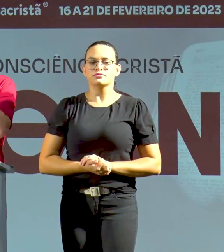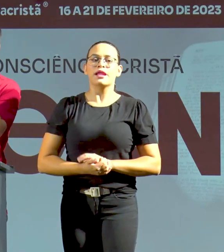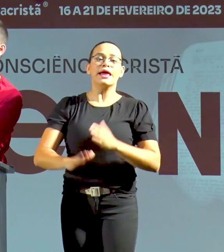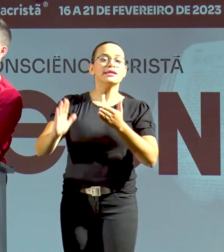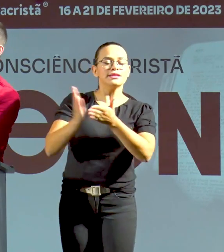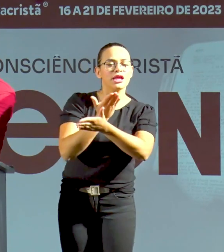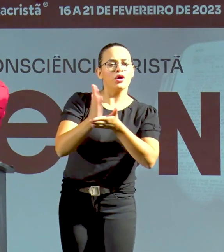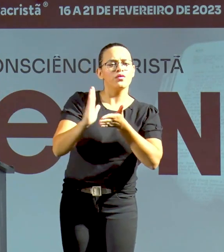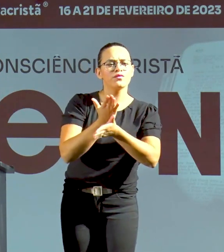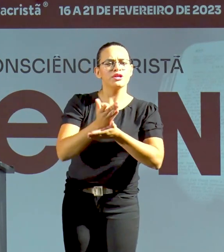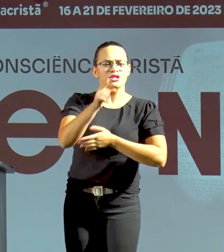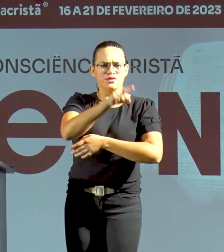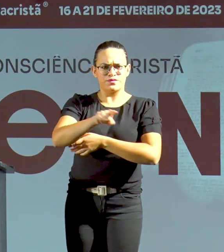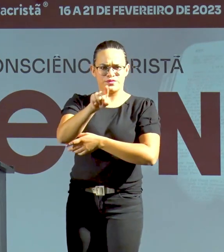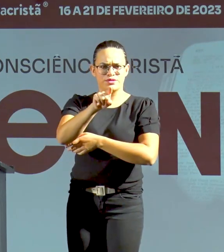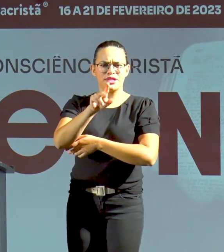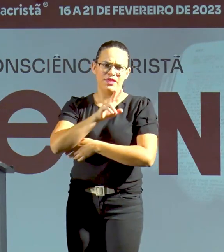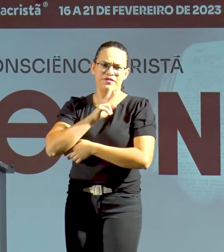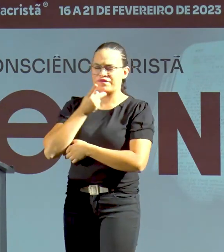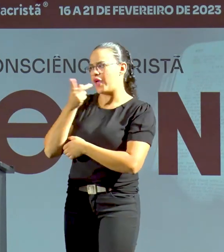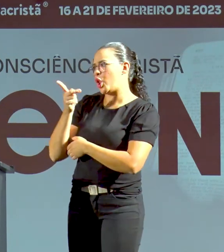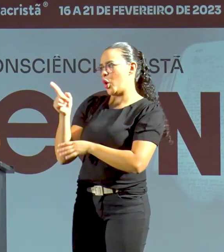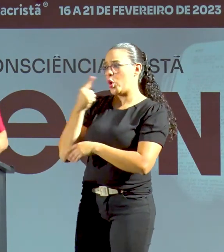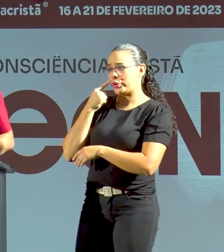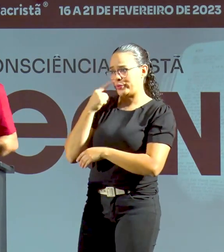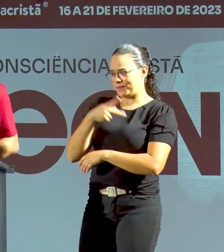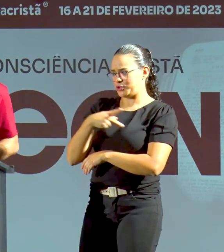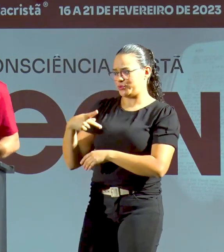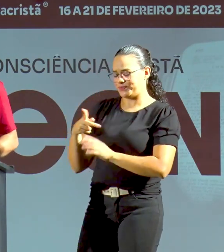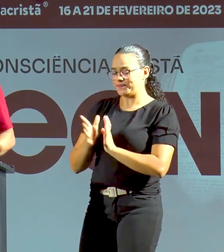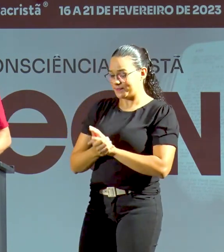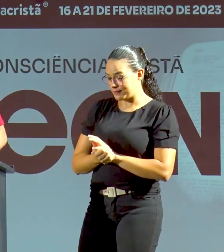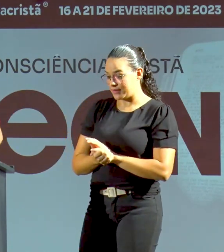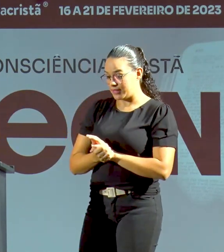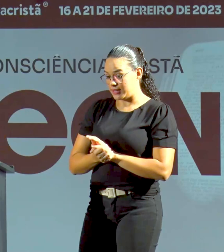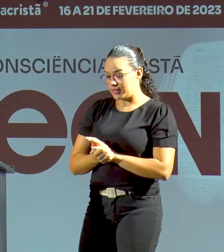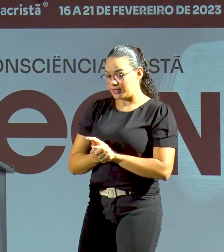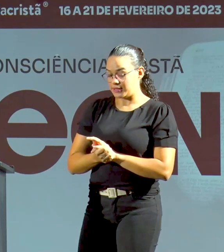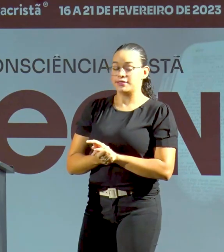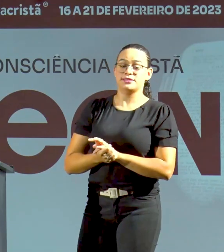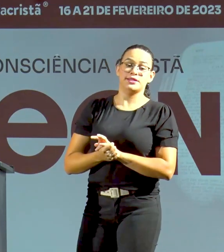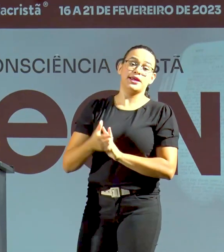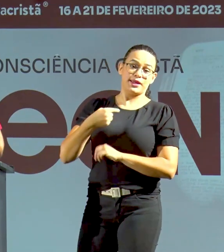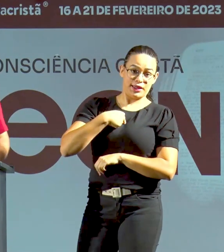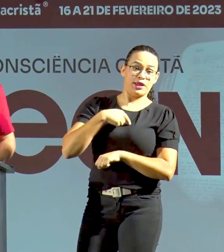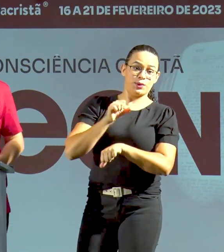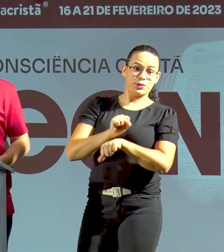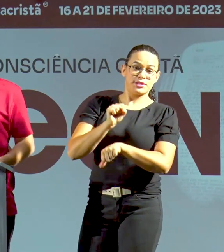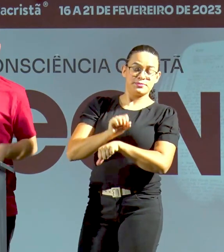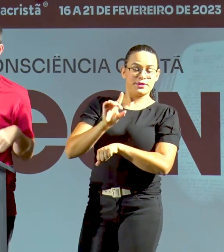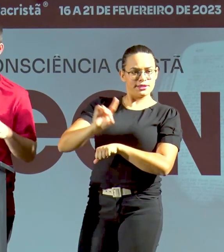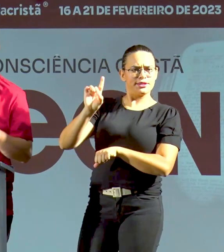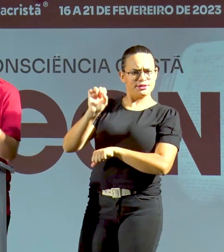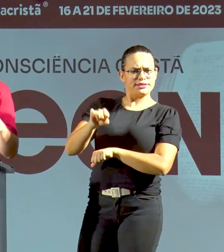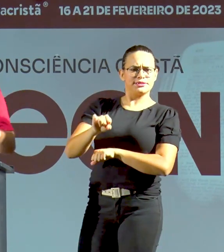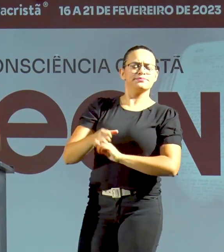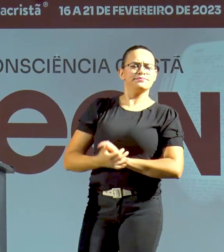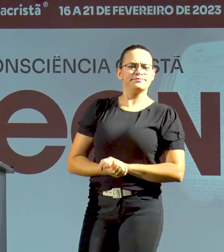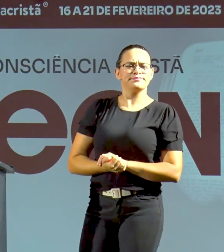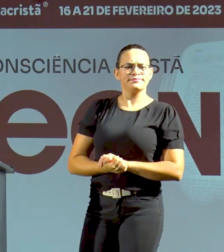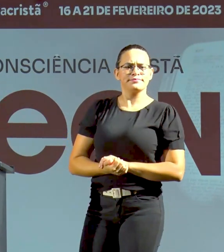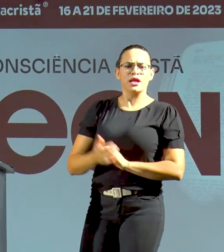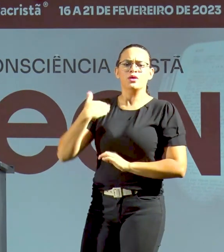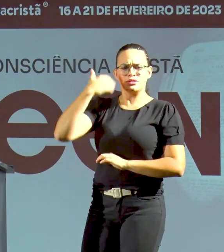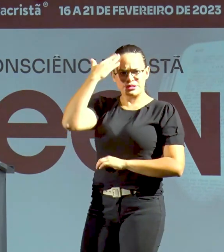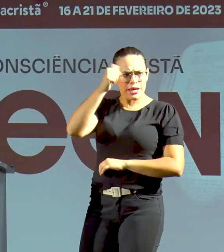talvez você diga para mim assim cheiro é o seguinte eu eu tô esperando Sim eu sei que tem uma galera aí